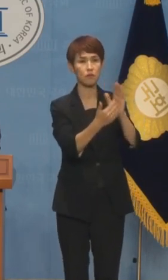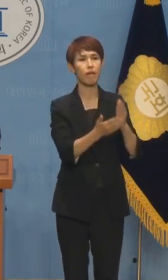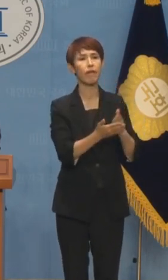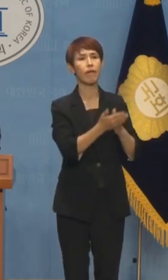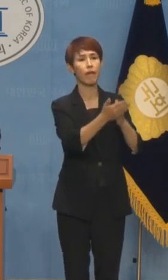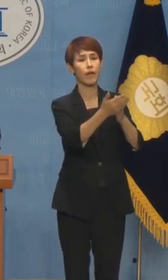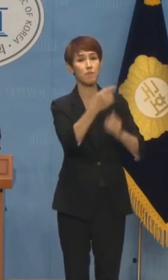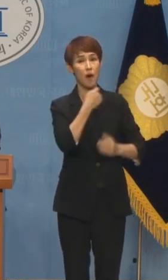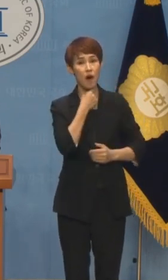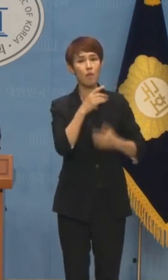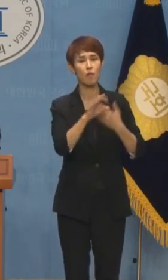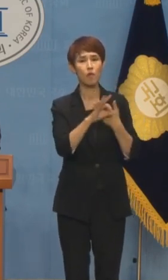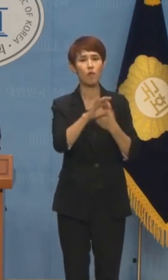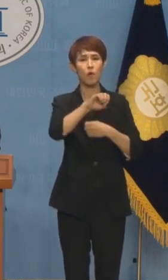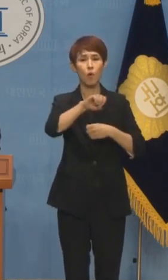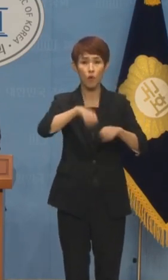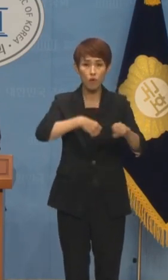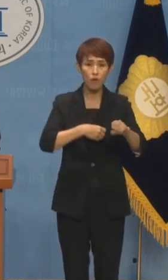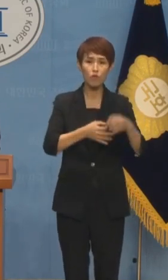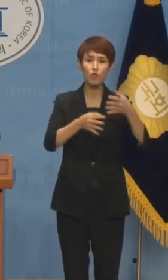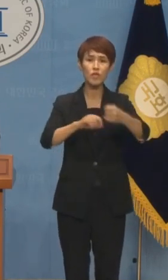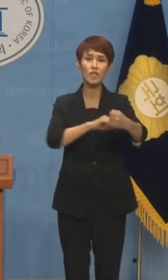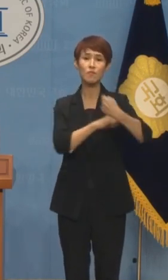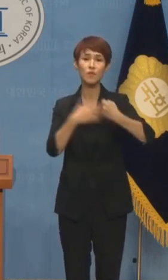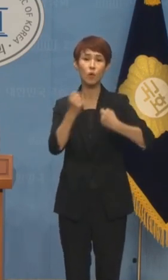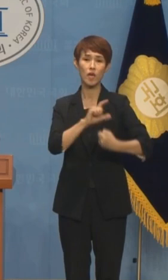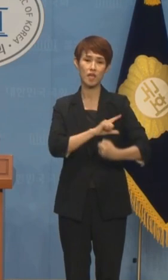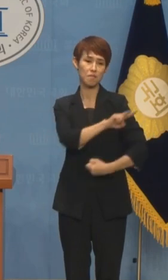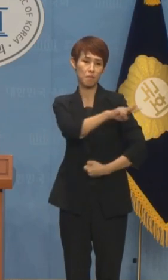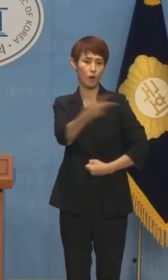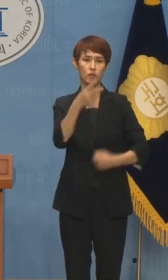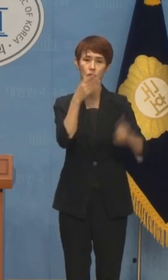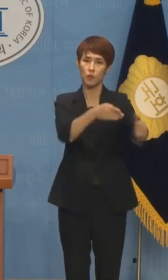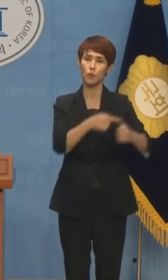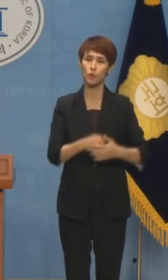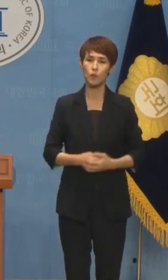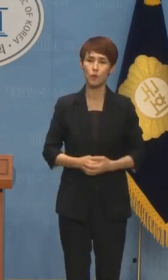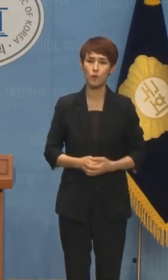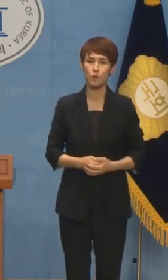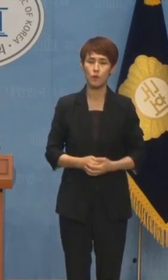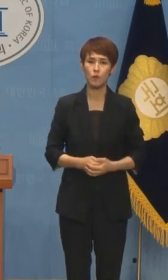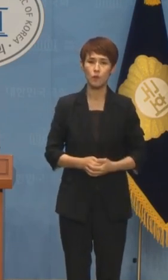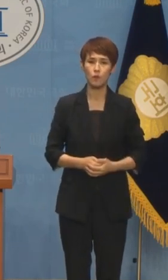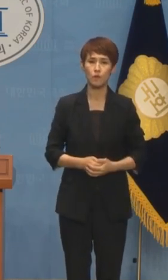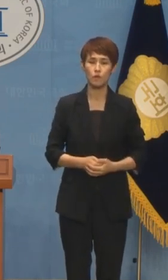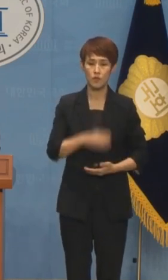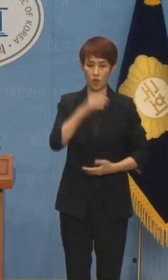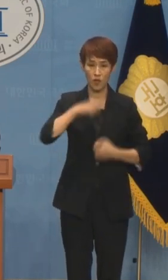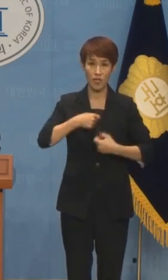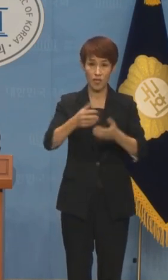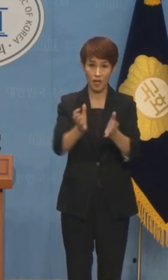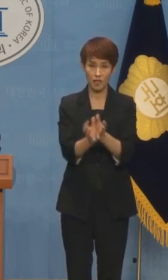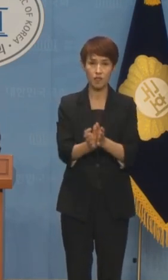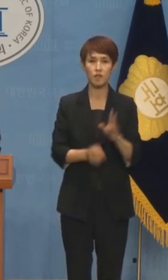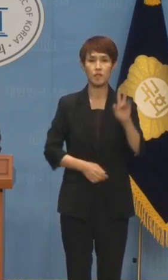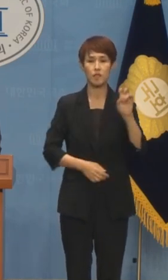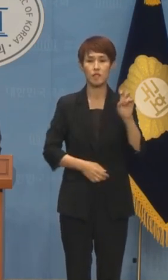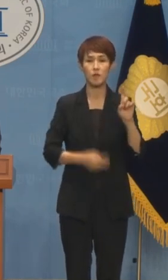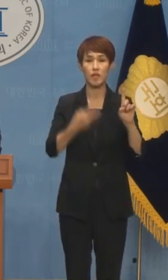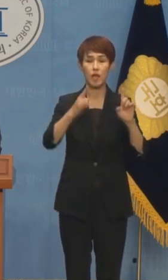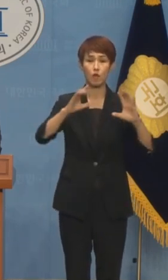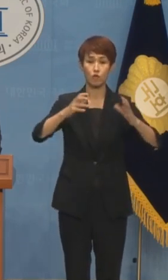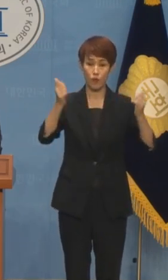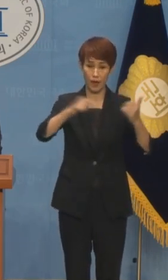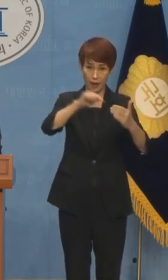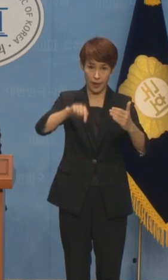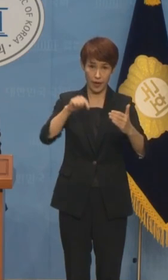차라리 토건, 투기꾼의 힘으로 당명 개정을 하십시오. 정의당은 21대 국회